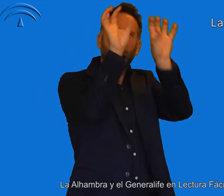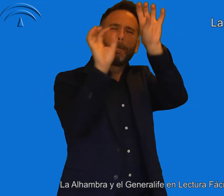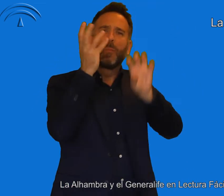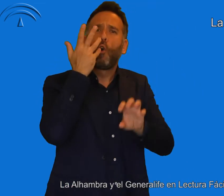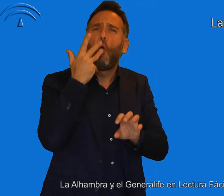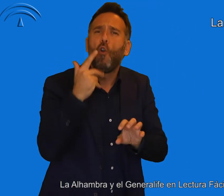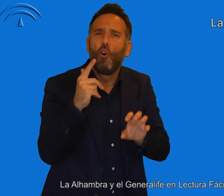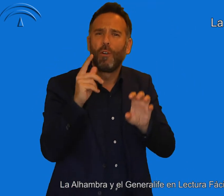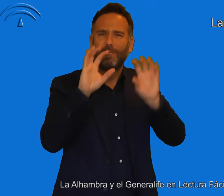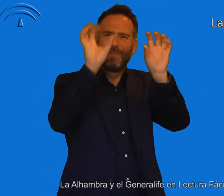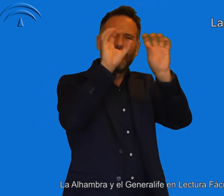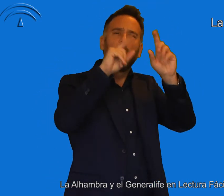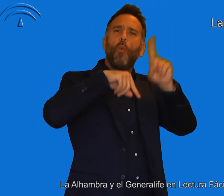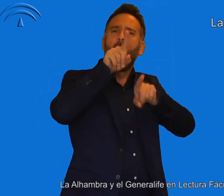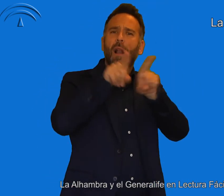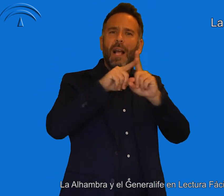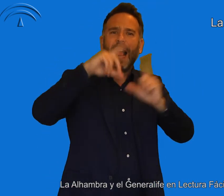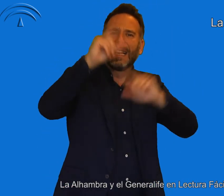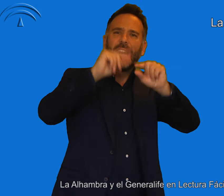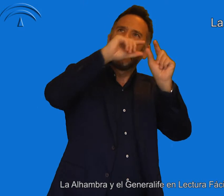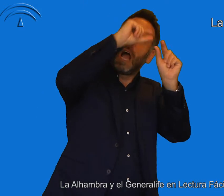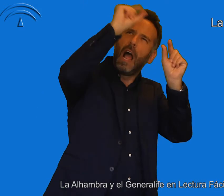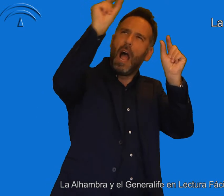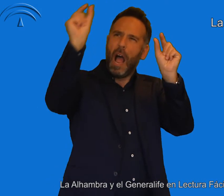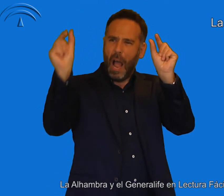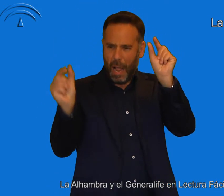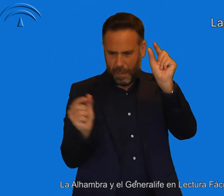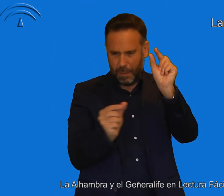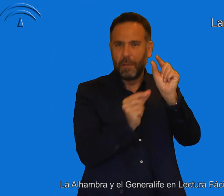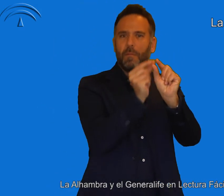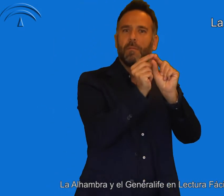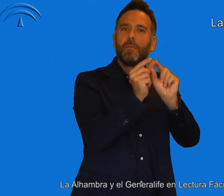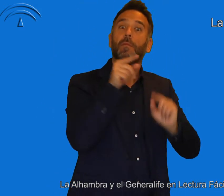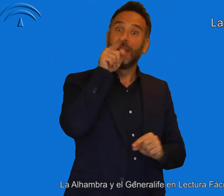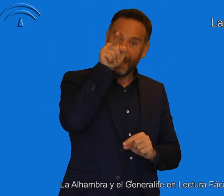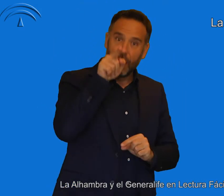En la cúpula, miles de piezas de colores forman ruedas de estrellas.